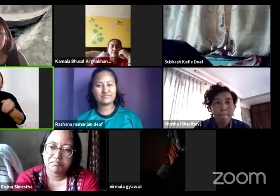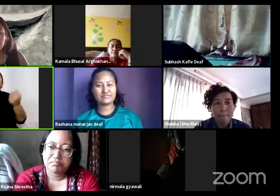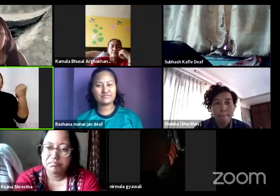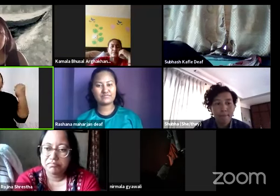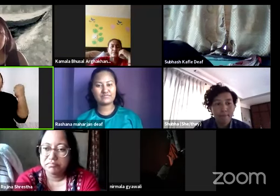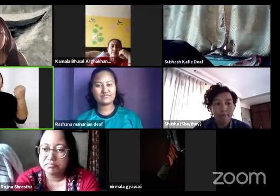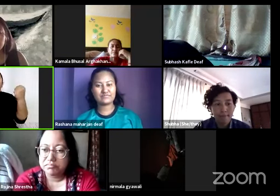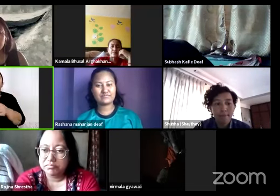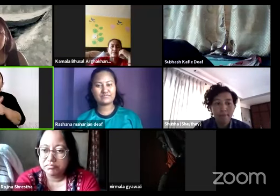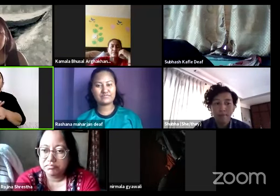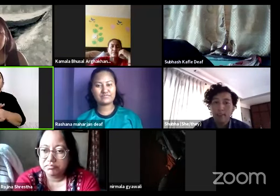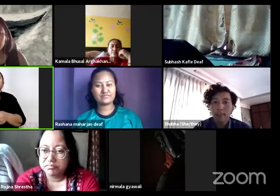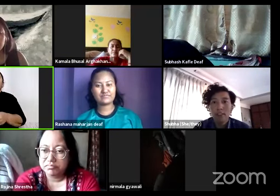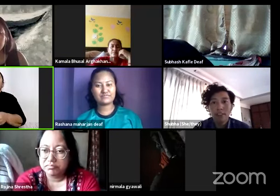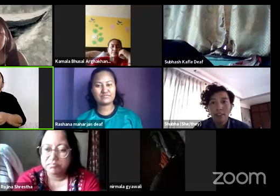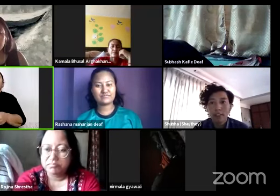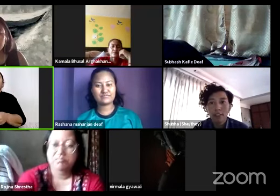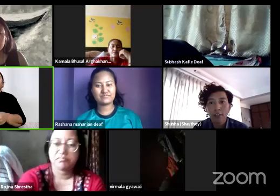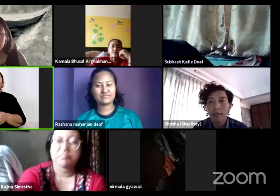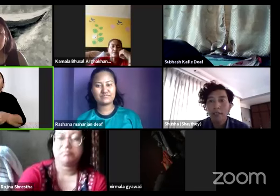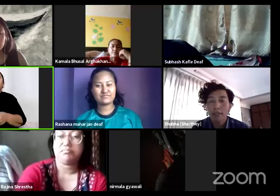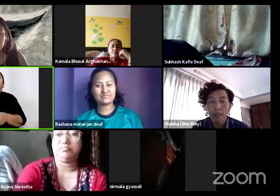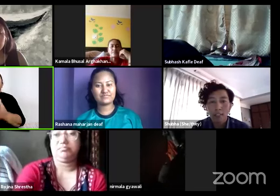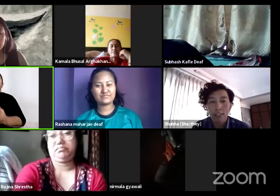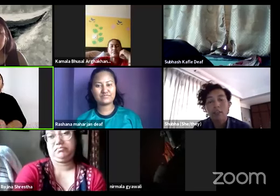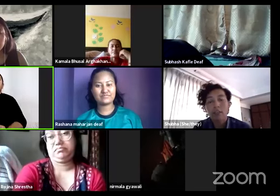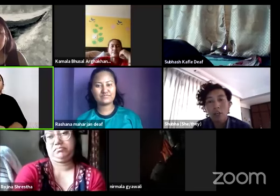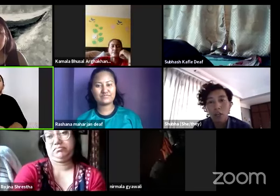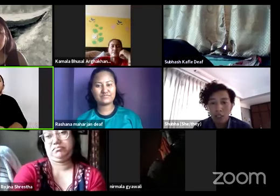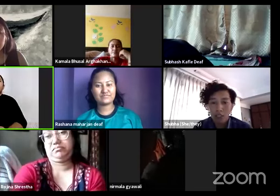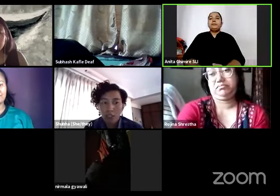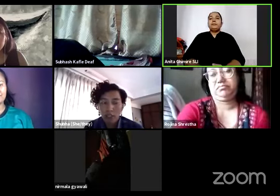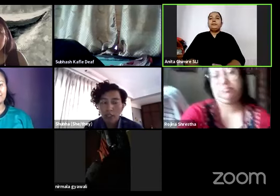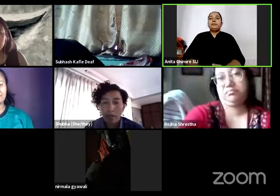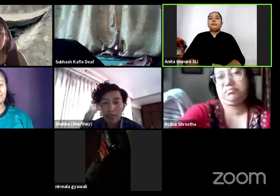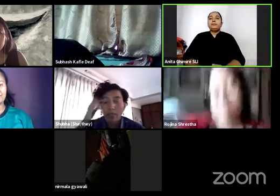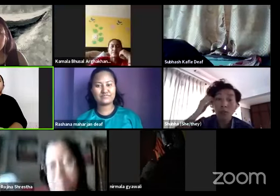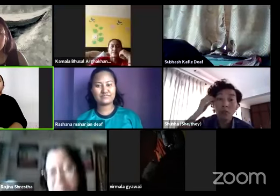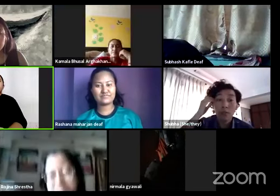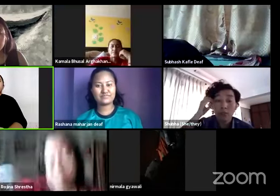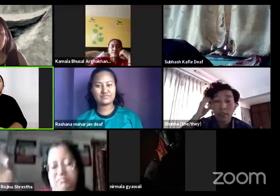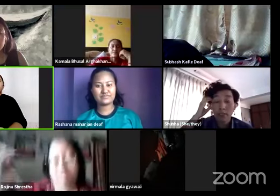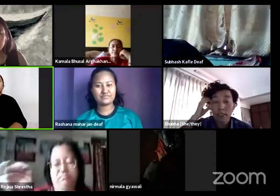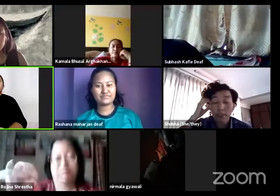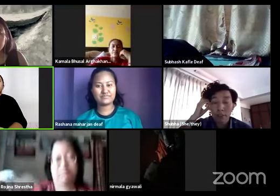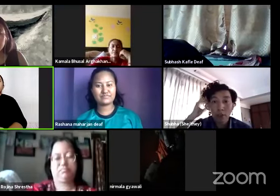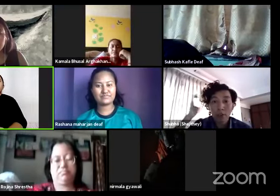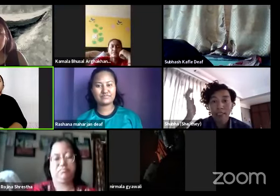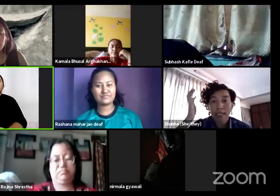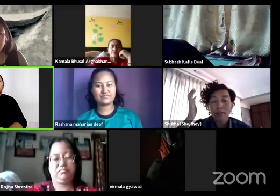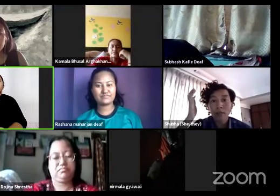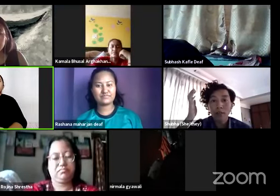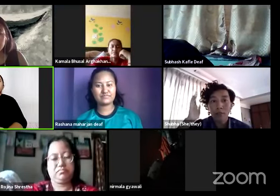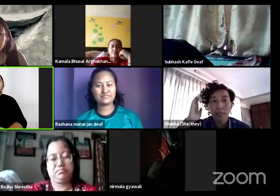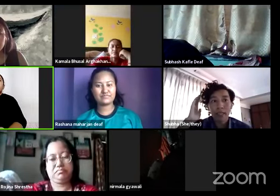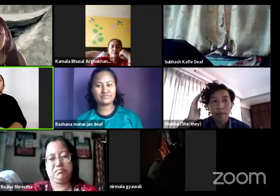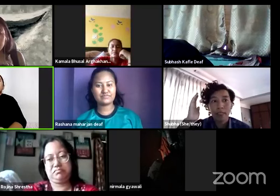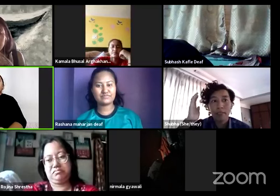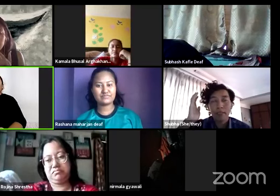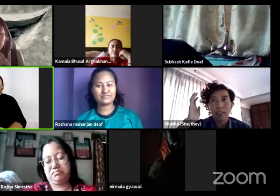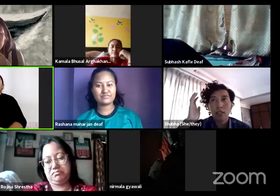हस् धन्यवाद. हस् धेरै धेरै धन्यवाद रमाजी. अनि जस्तै हामीले अरू अब डिजेबिलिटी फोकस काम नगरे